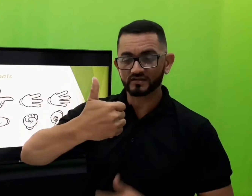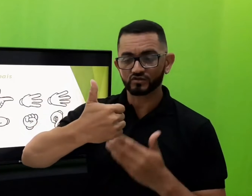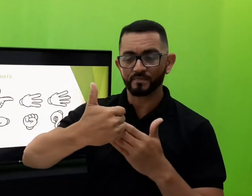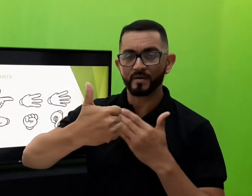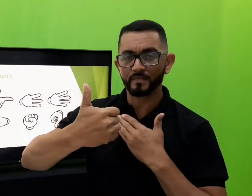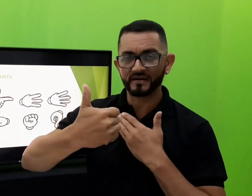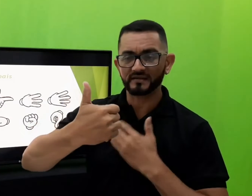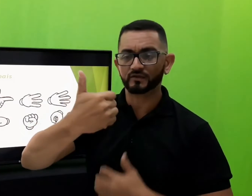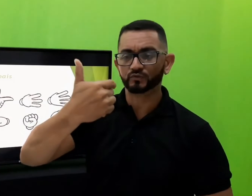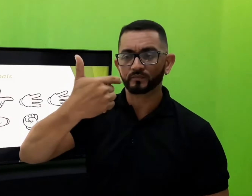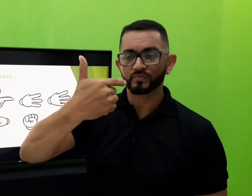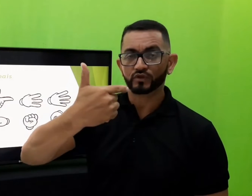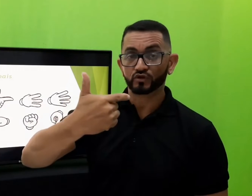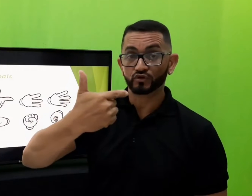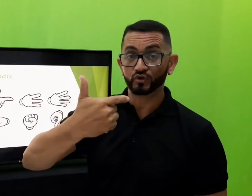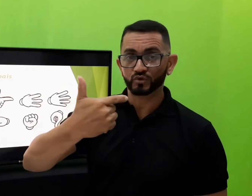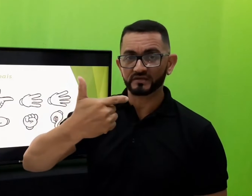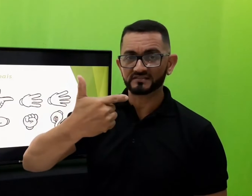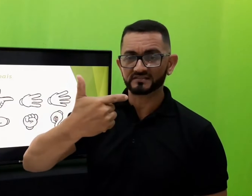só, palma para dentro. 2,